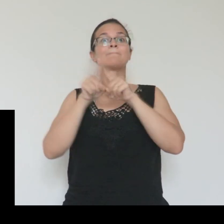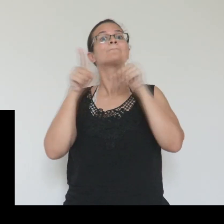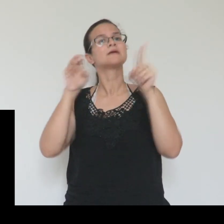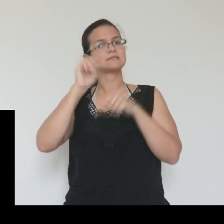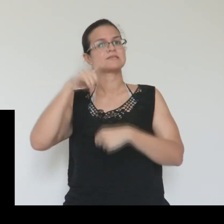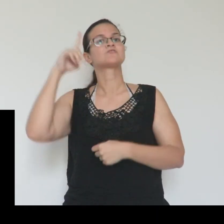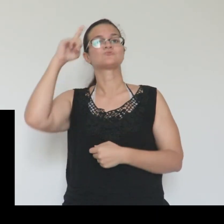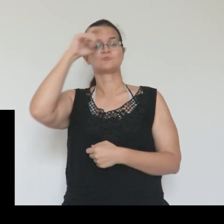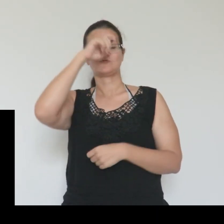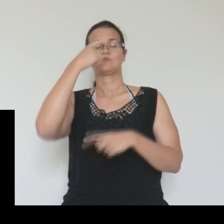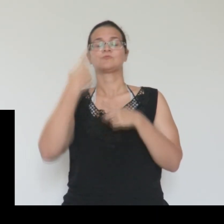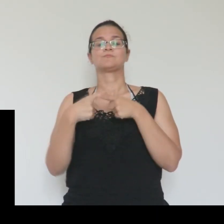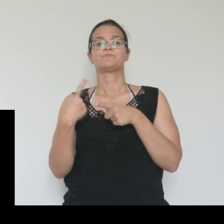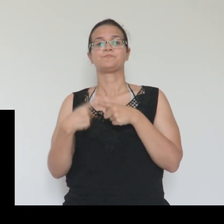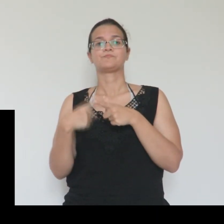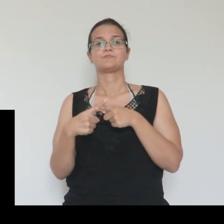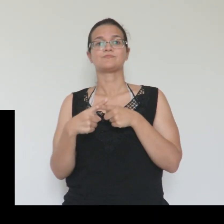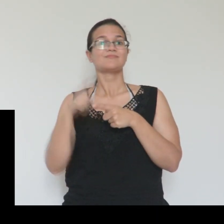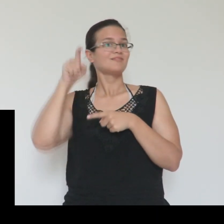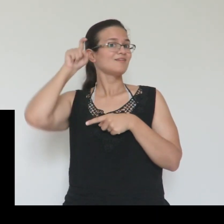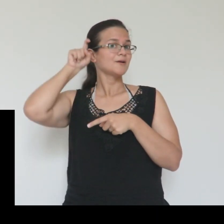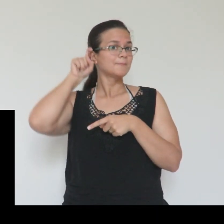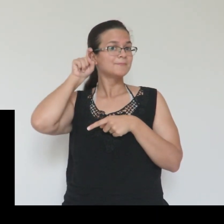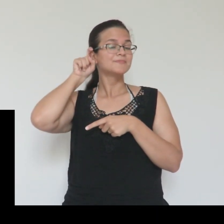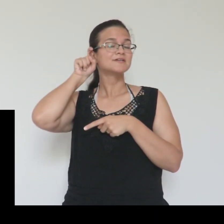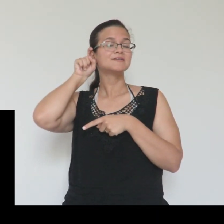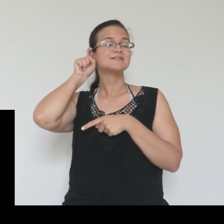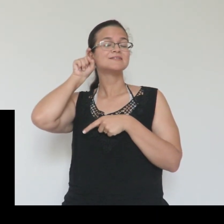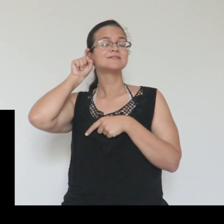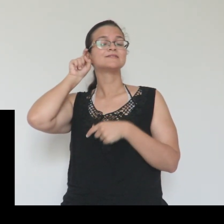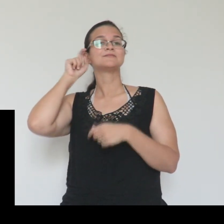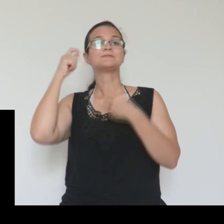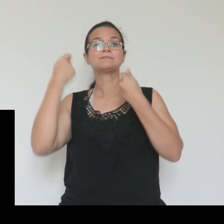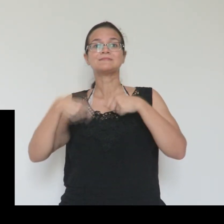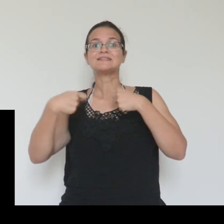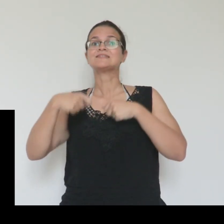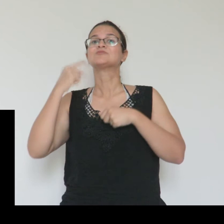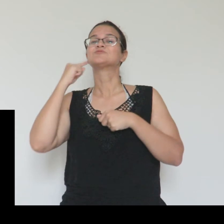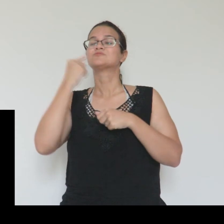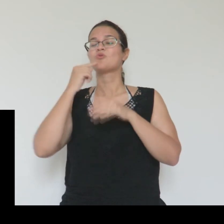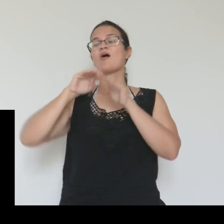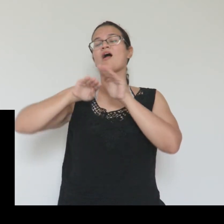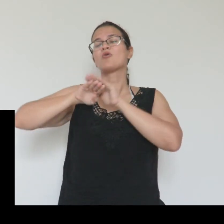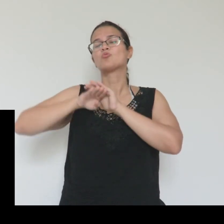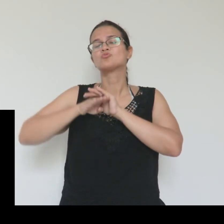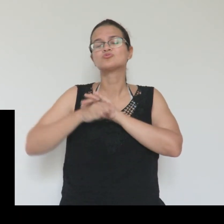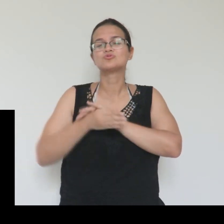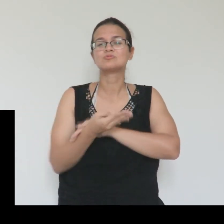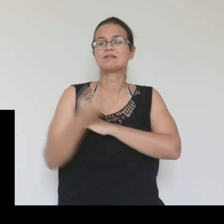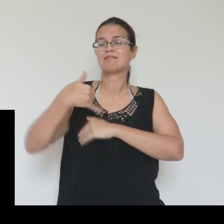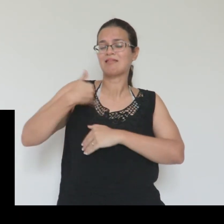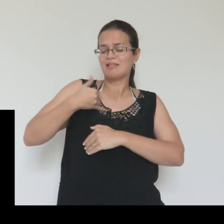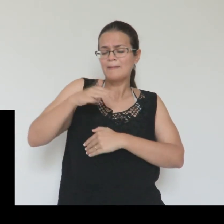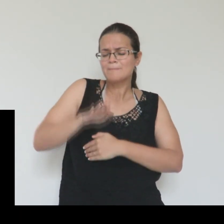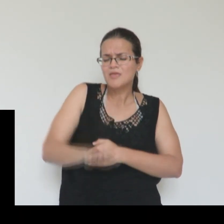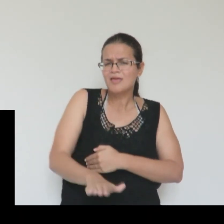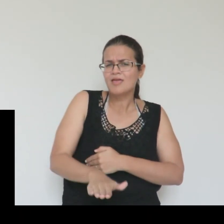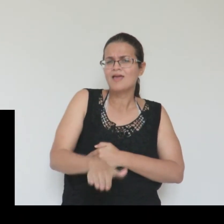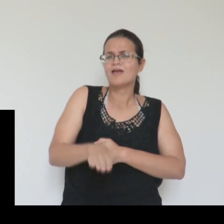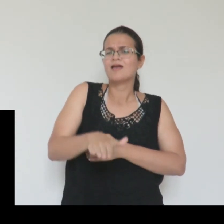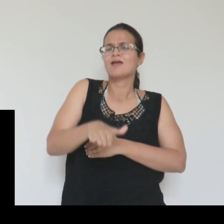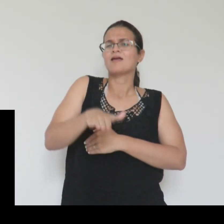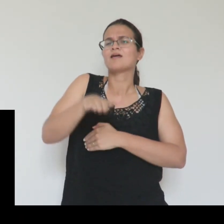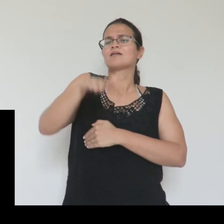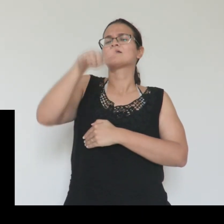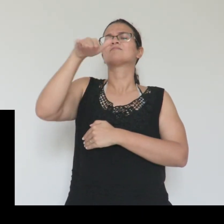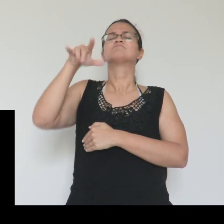idade, desde criança, né? Igual meus pais não se adaptaram ao aparelho auditivo, que receberam o aparelho com a idade